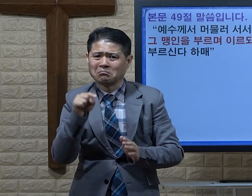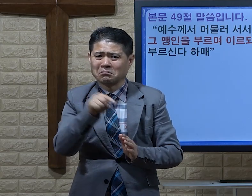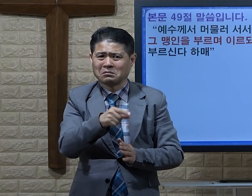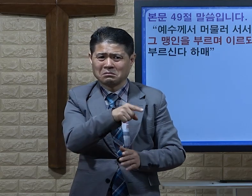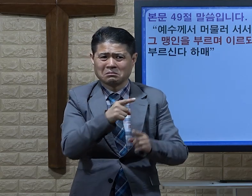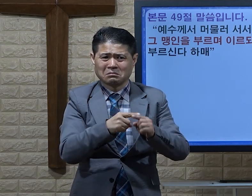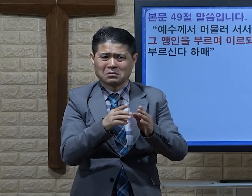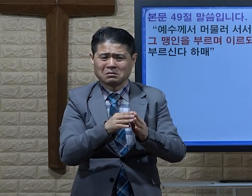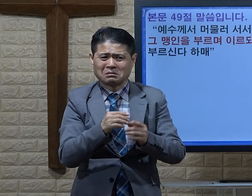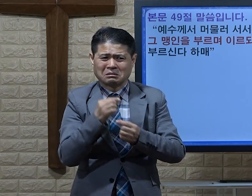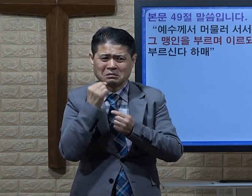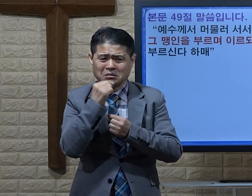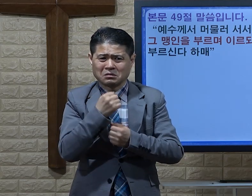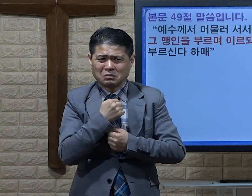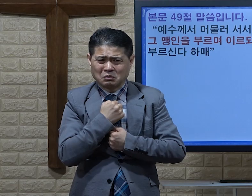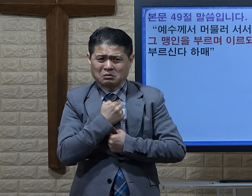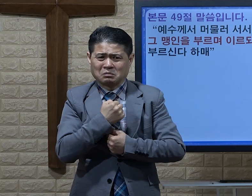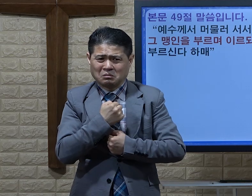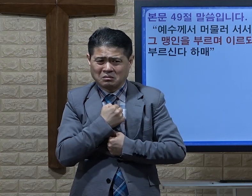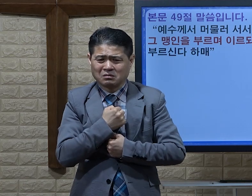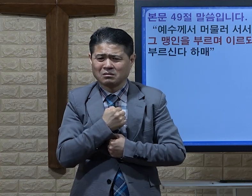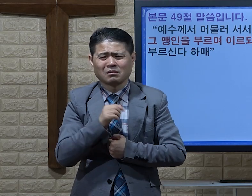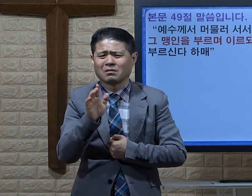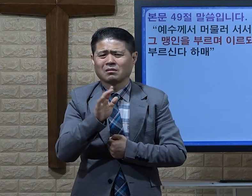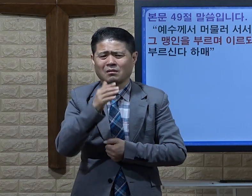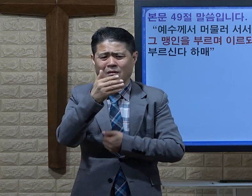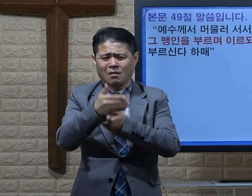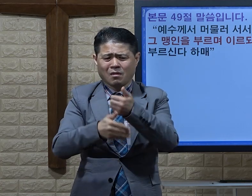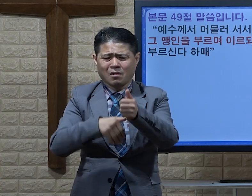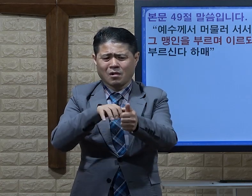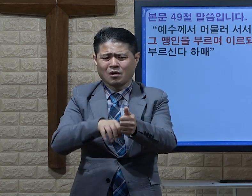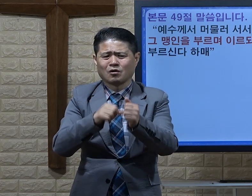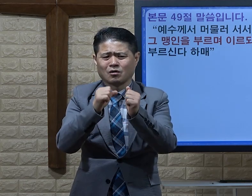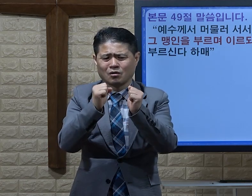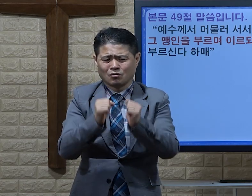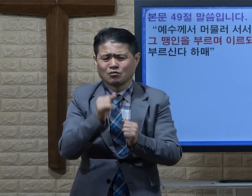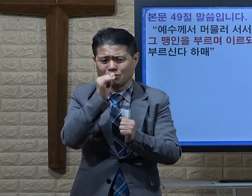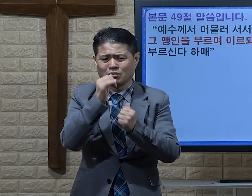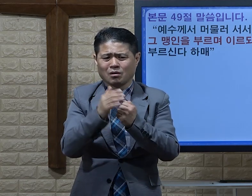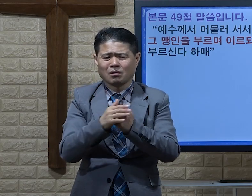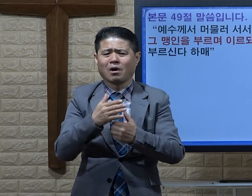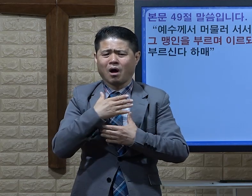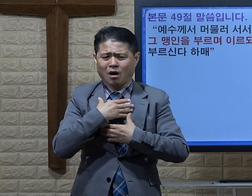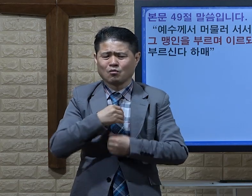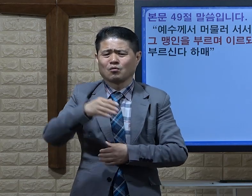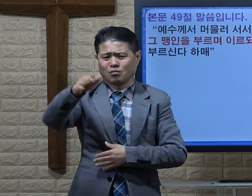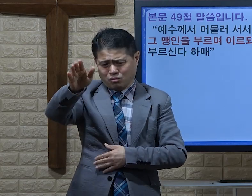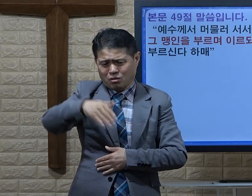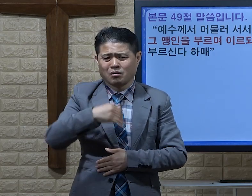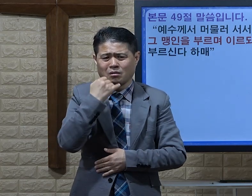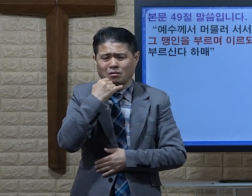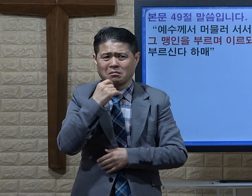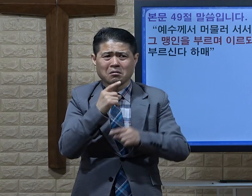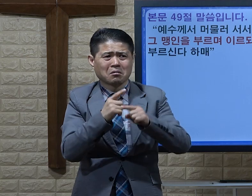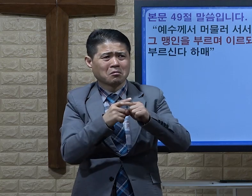가지? 교회에서는 주의해야 된다라고 하는 것이 아니라 정말 편안하게 와야 합니다.